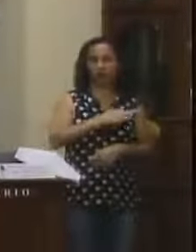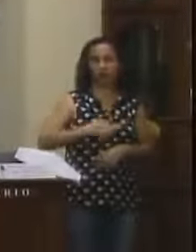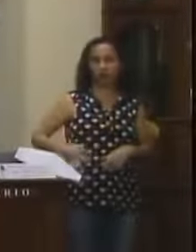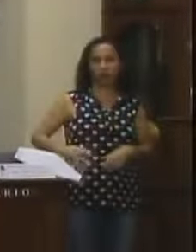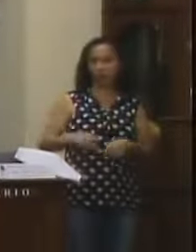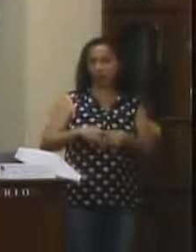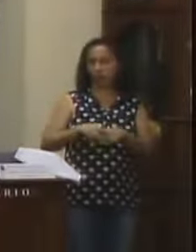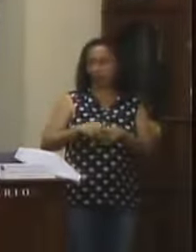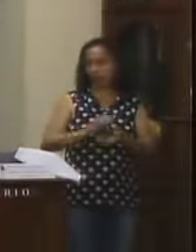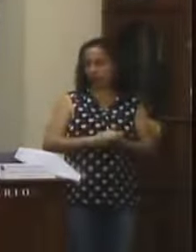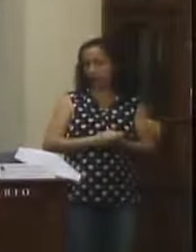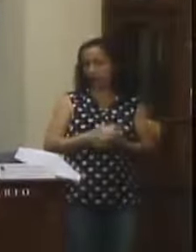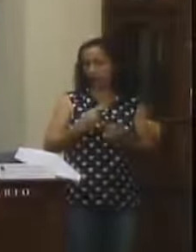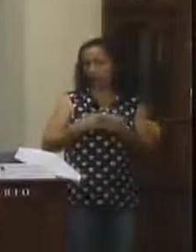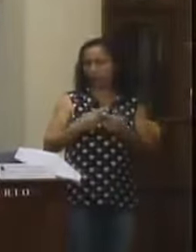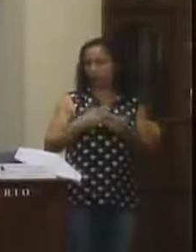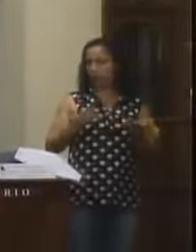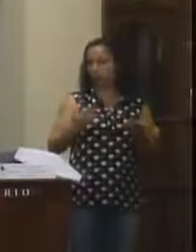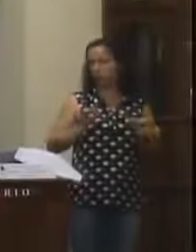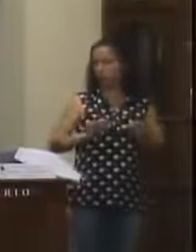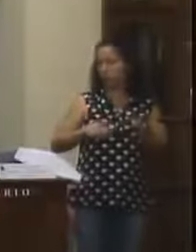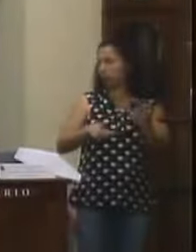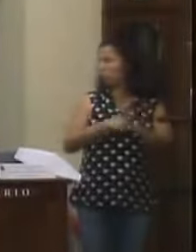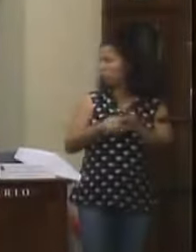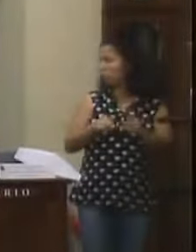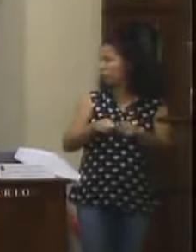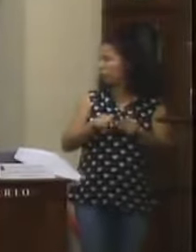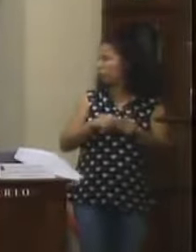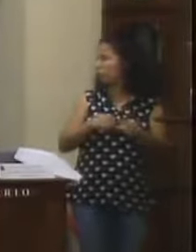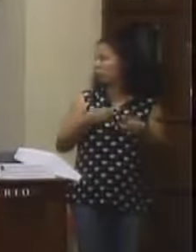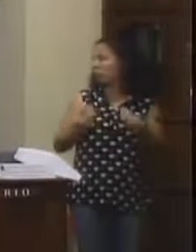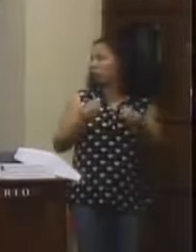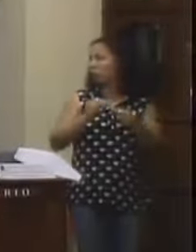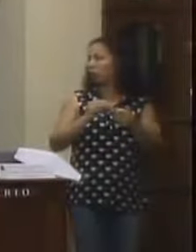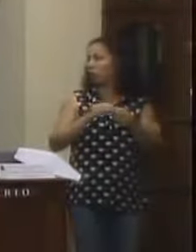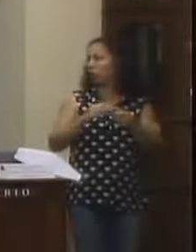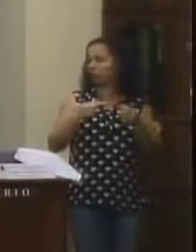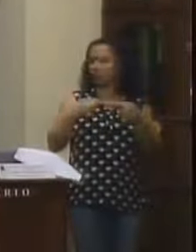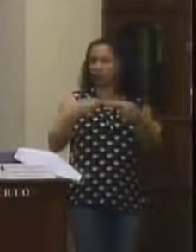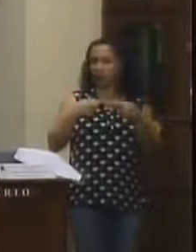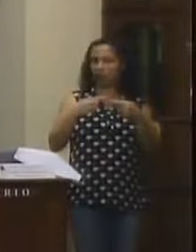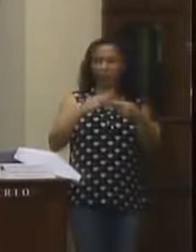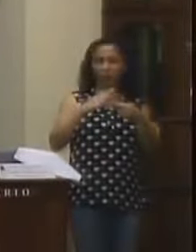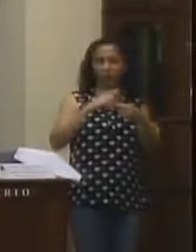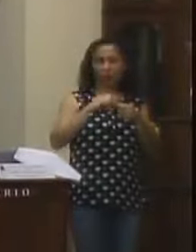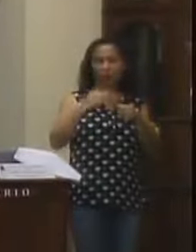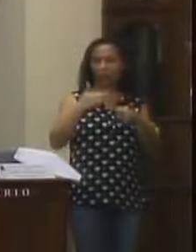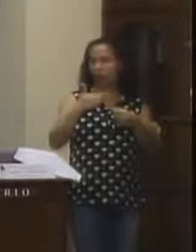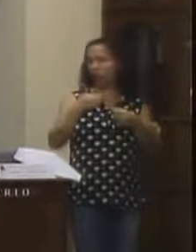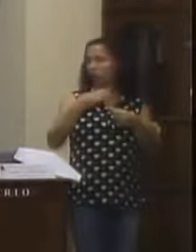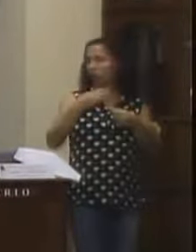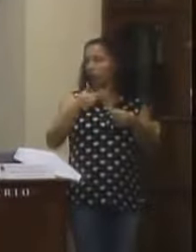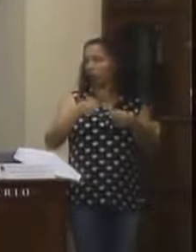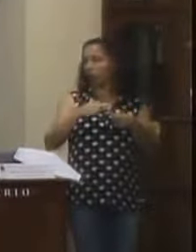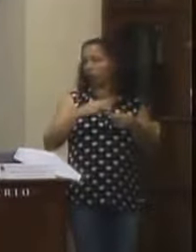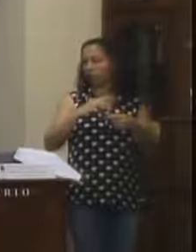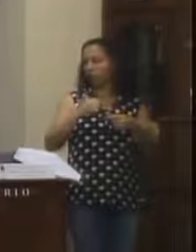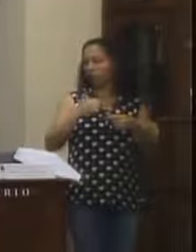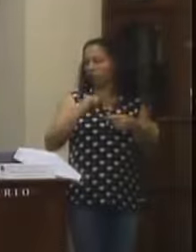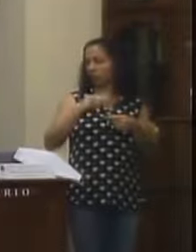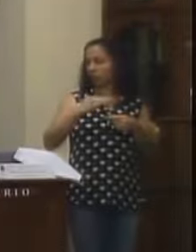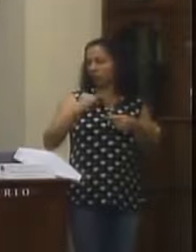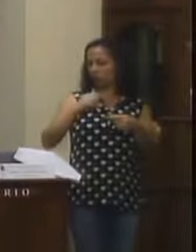pela constitucionalidade, considerando que o presente projeto de lei apresentado está em consonância com o artigo 37, inciso 10 da Constituição Federal. Por fim,